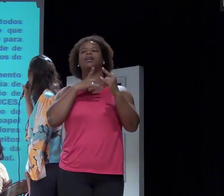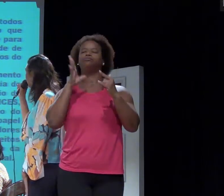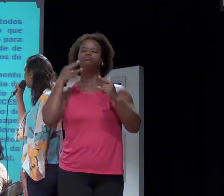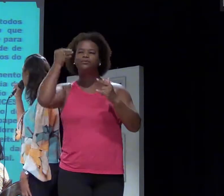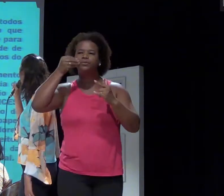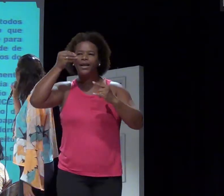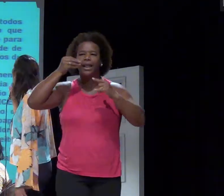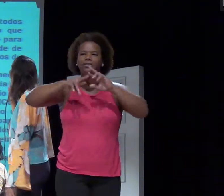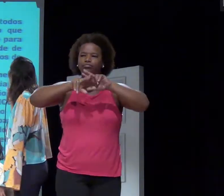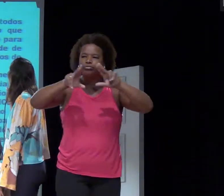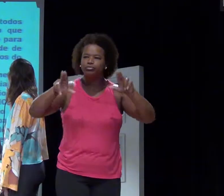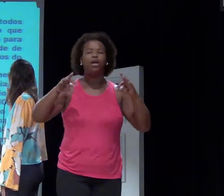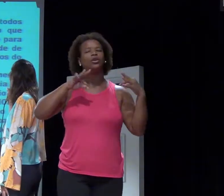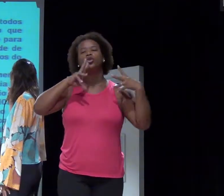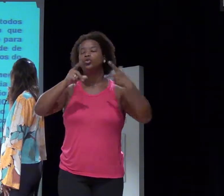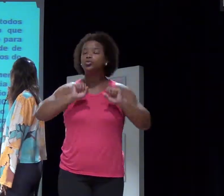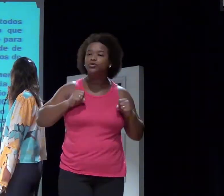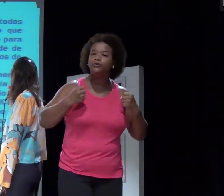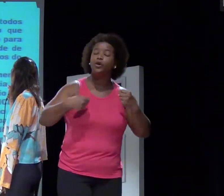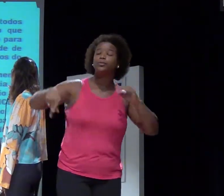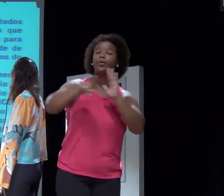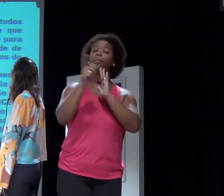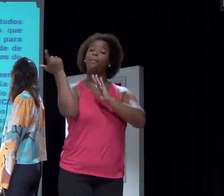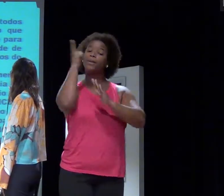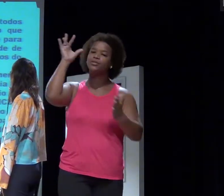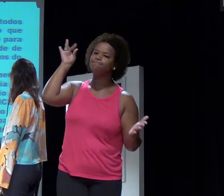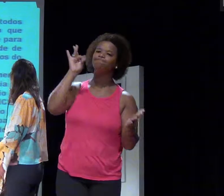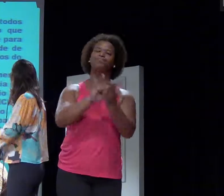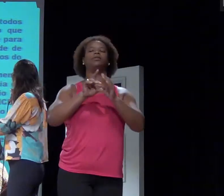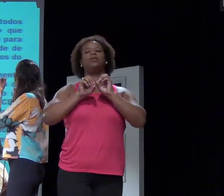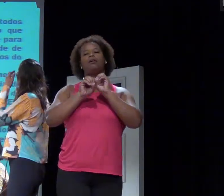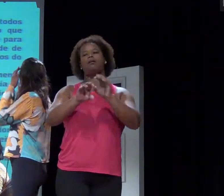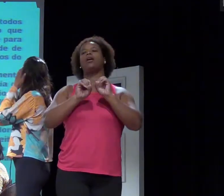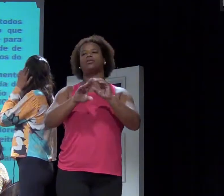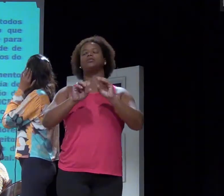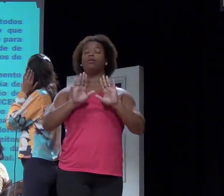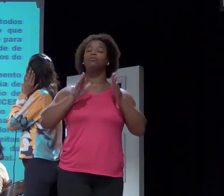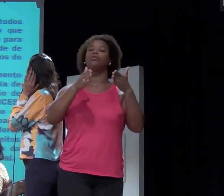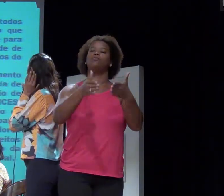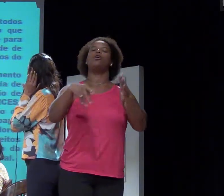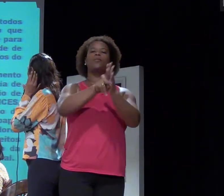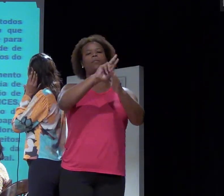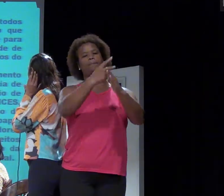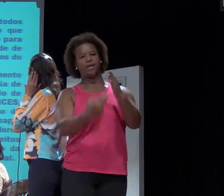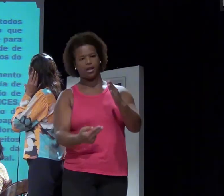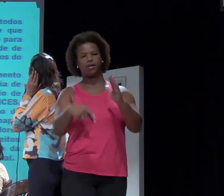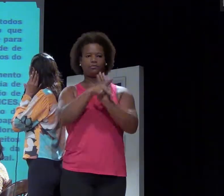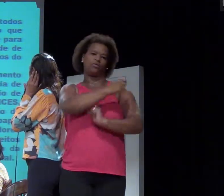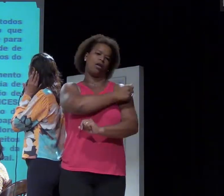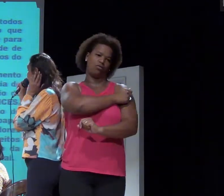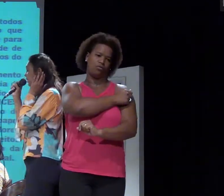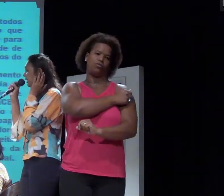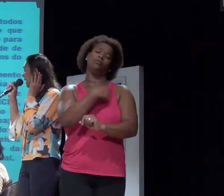experiência e todos os esforços necessários para um projeto que efetive a educação na perspectiva bilíngue para os seus alunos,